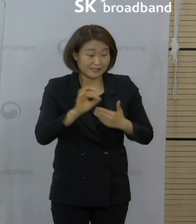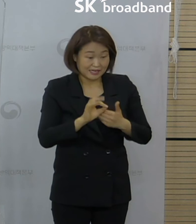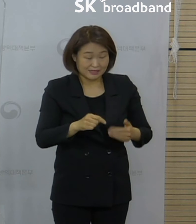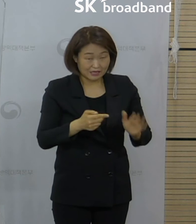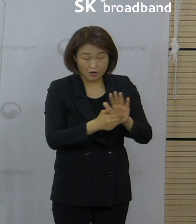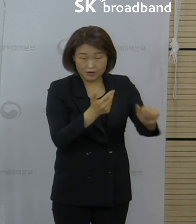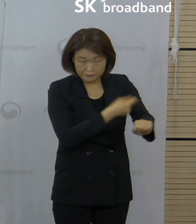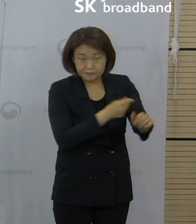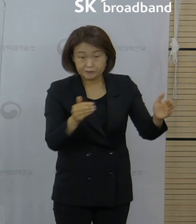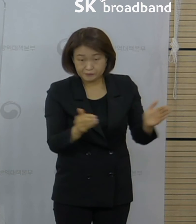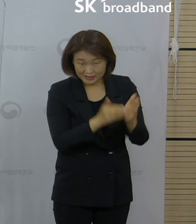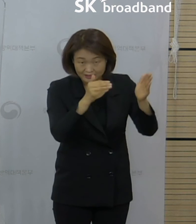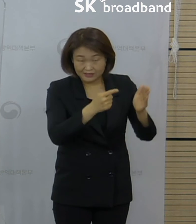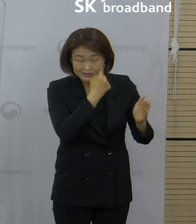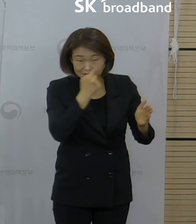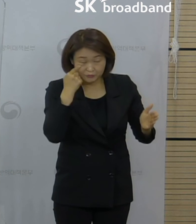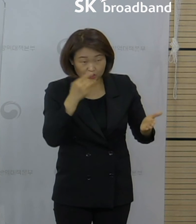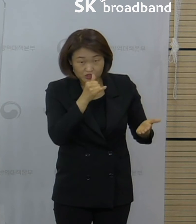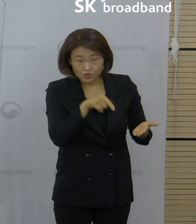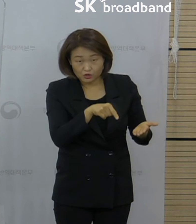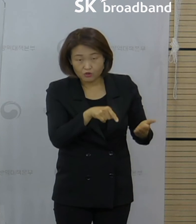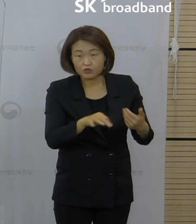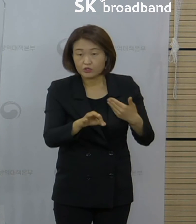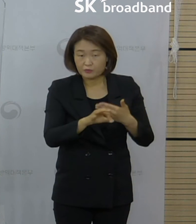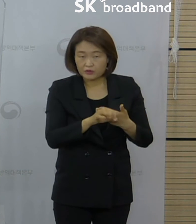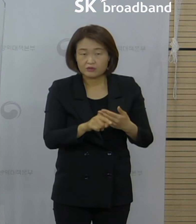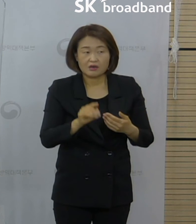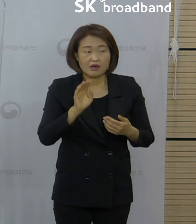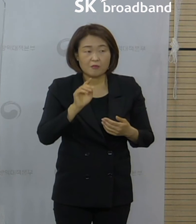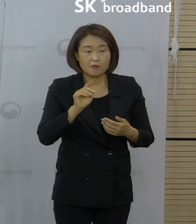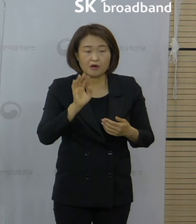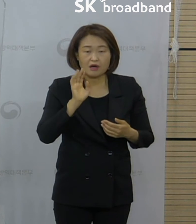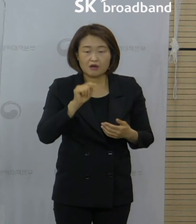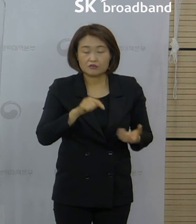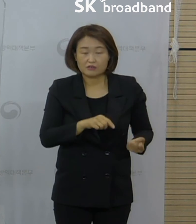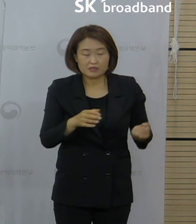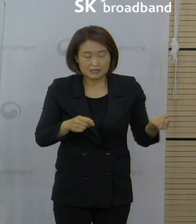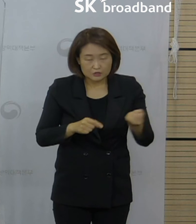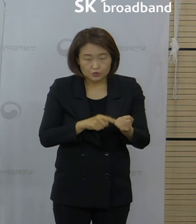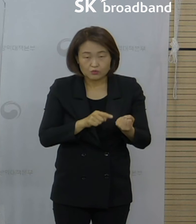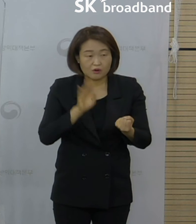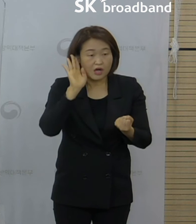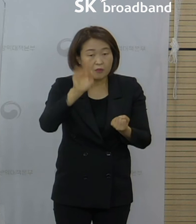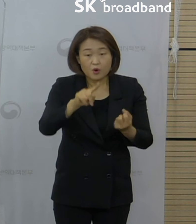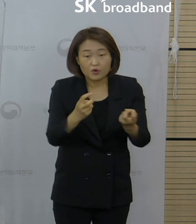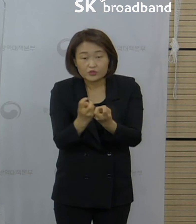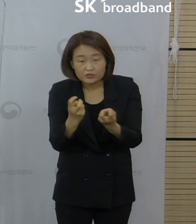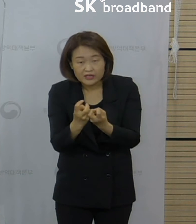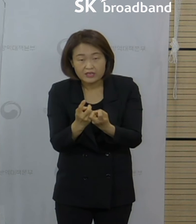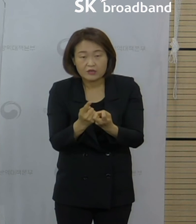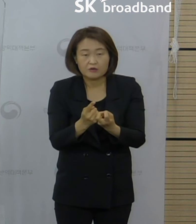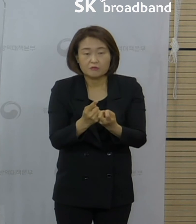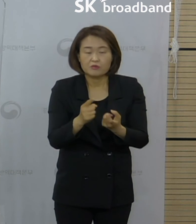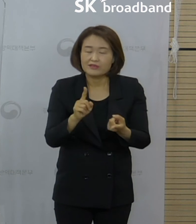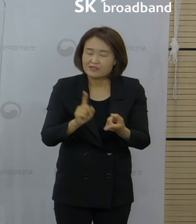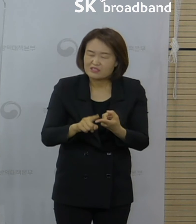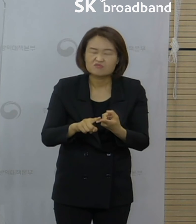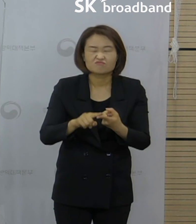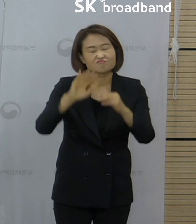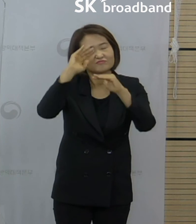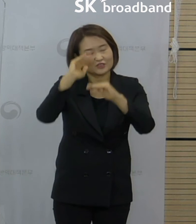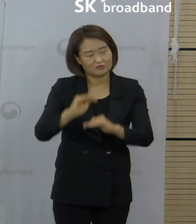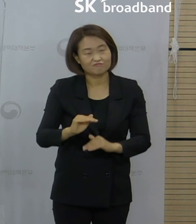대해서 방역조치를 어느 정도 완화할 수 있을지에 대한 방법이나 시기 등에 대해서는 현재 검토 중에 있다는 말씀을 드립니다.